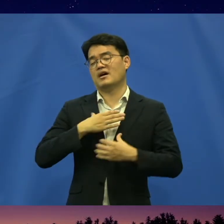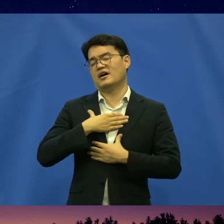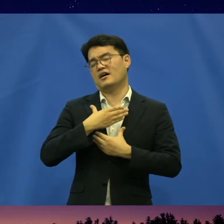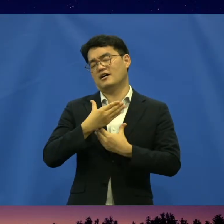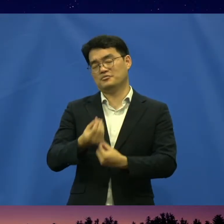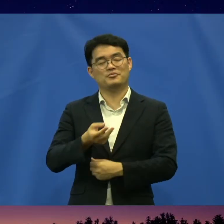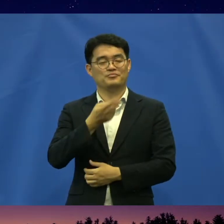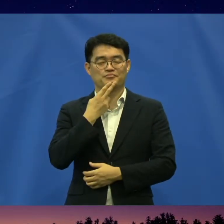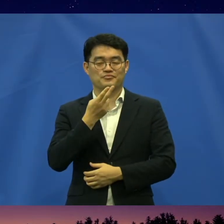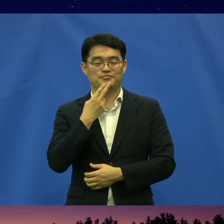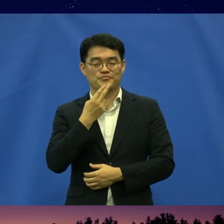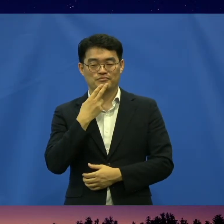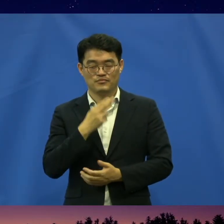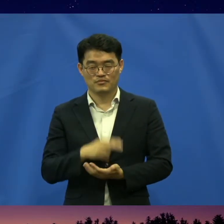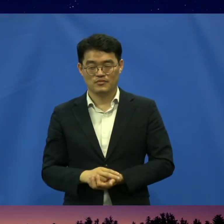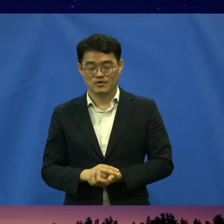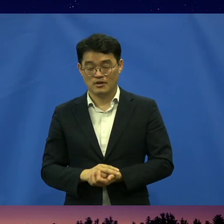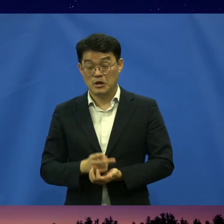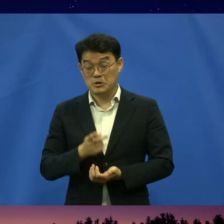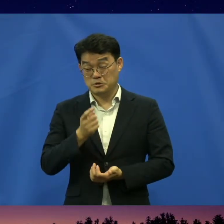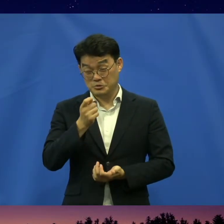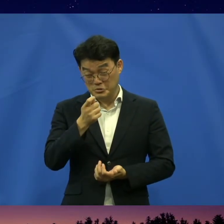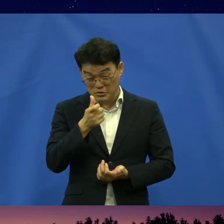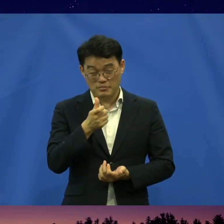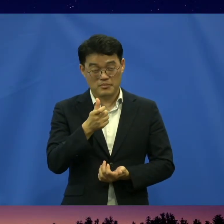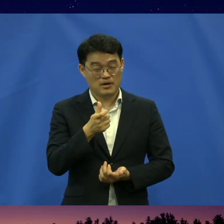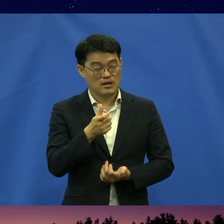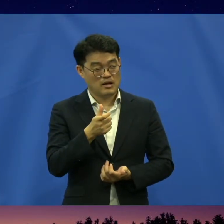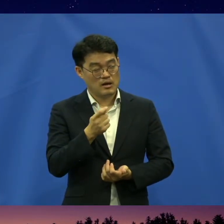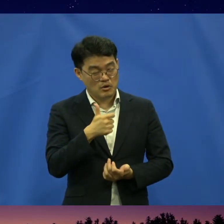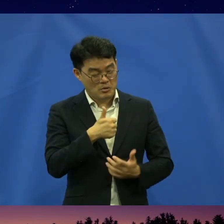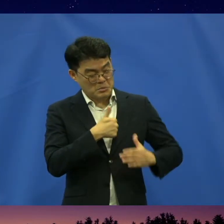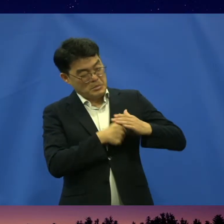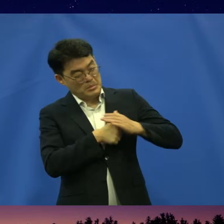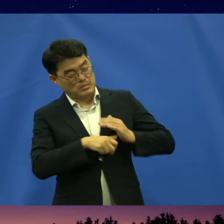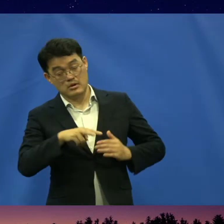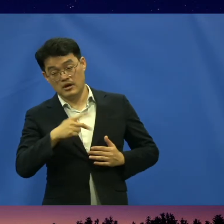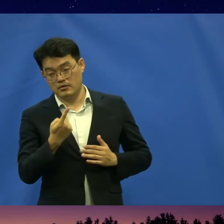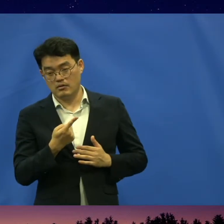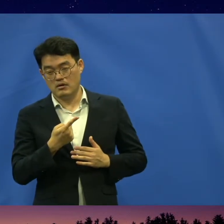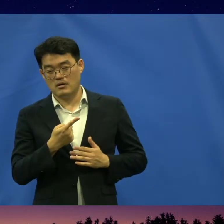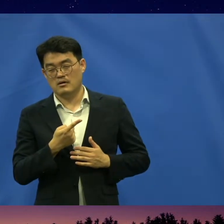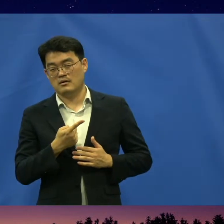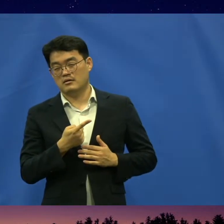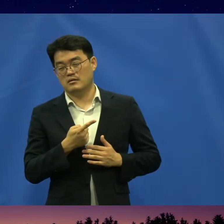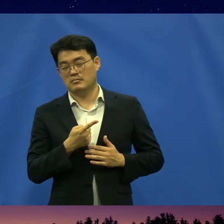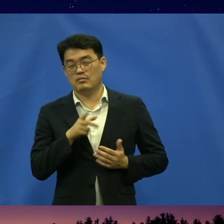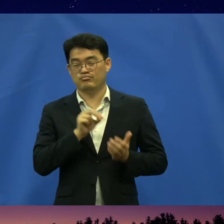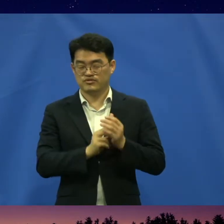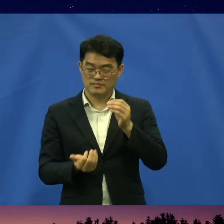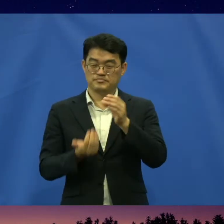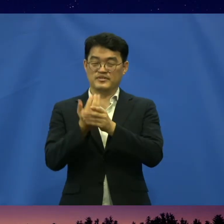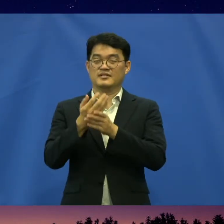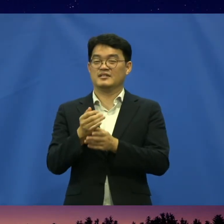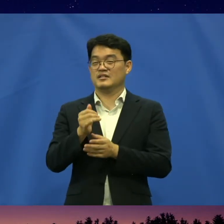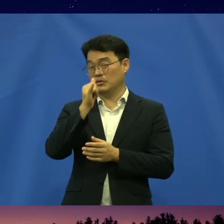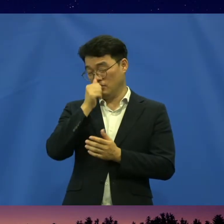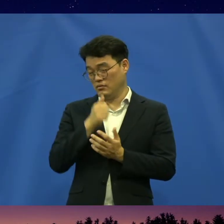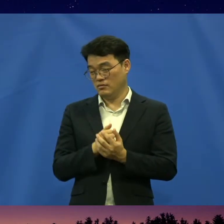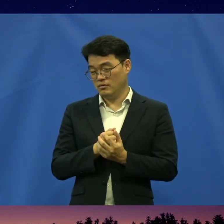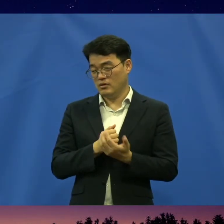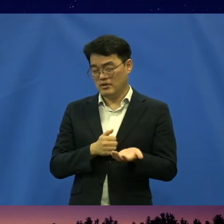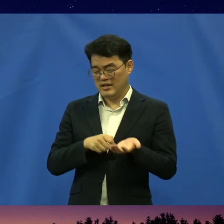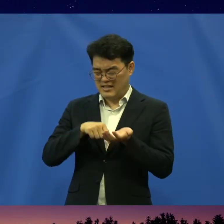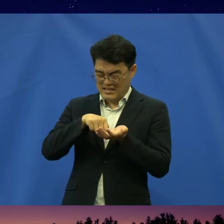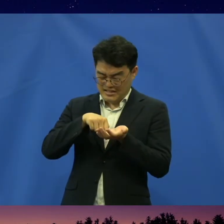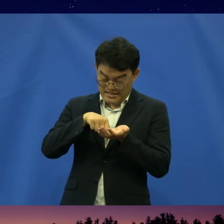그냥 조금만 비가 와도 그냥 흙탕물이 막 일어나는 거하고 똑같아요. 근데 깊은 바다는 뭐예요? 웬만한 막 하수구에 그들이